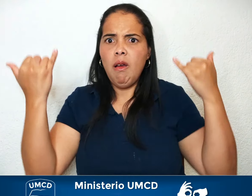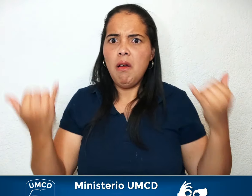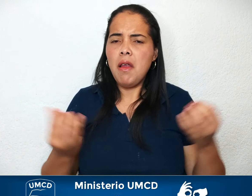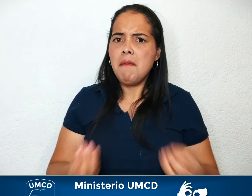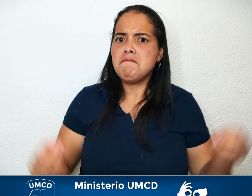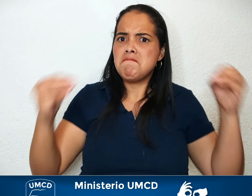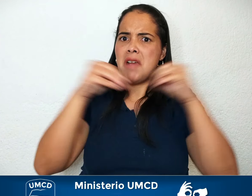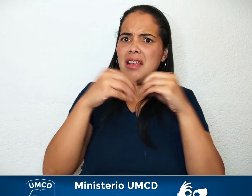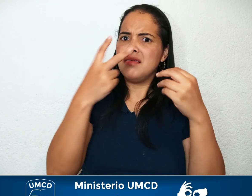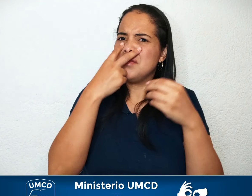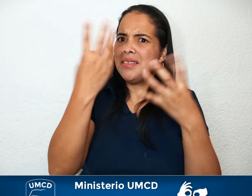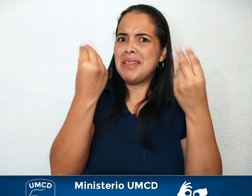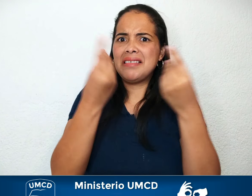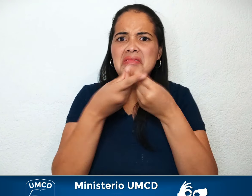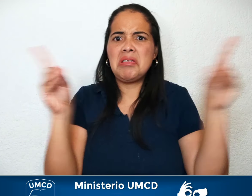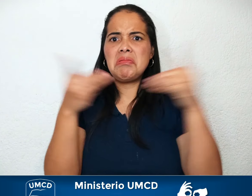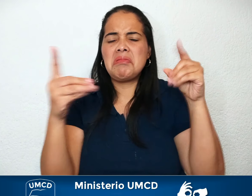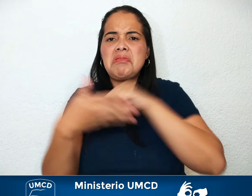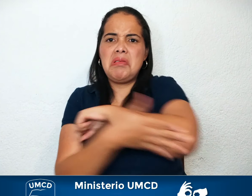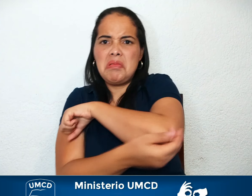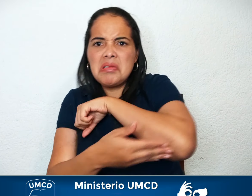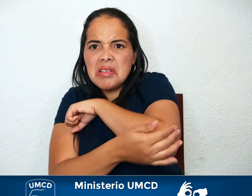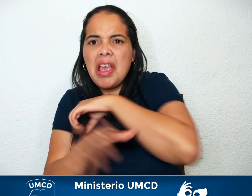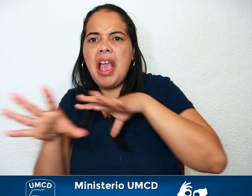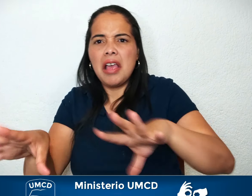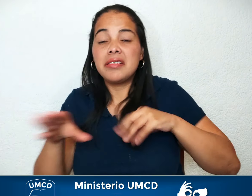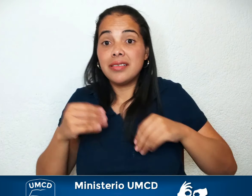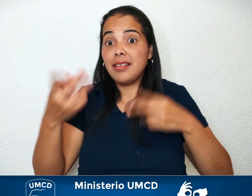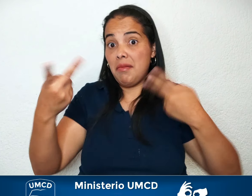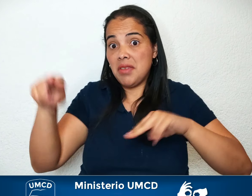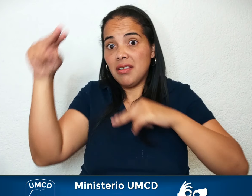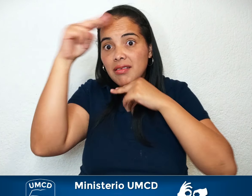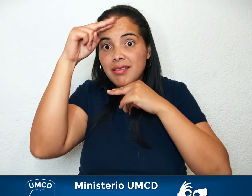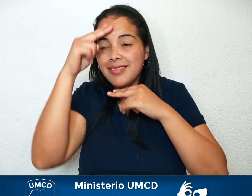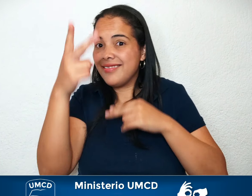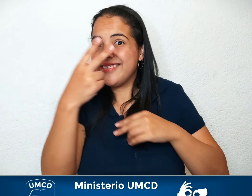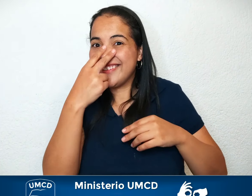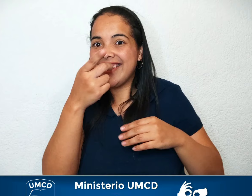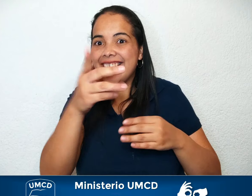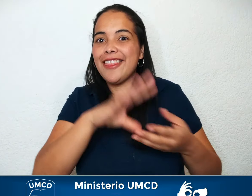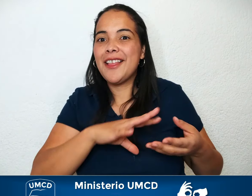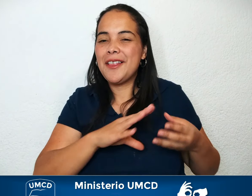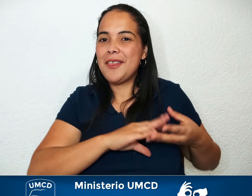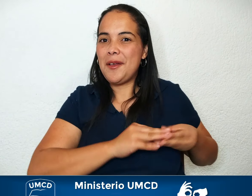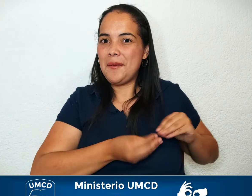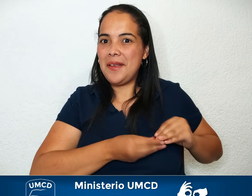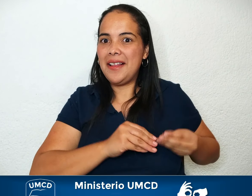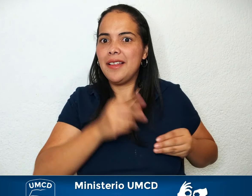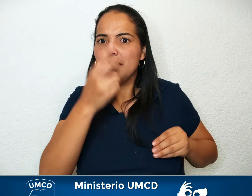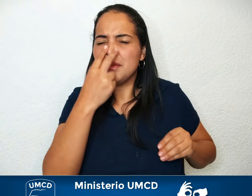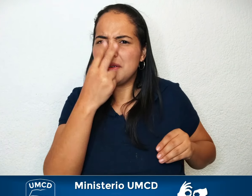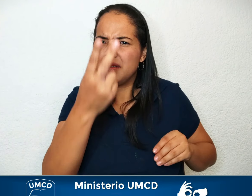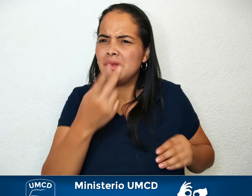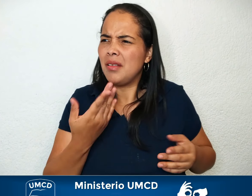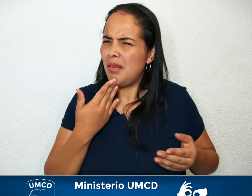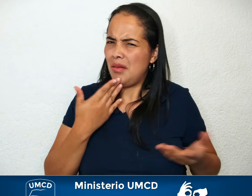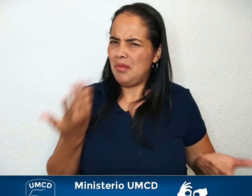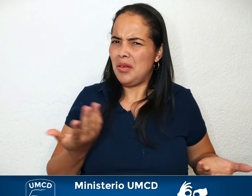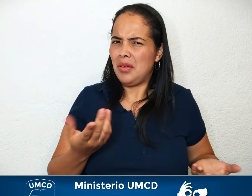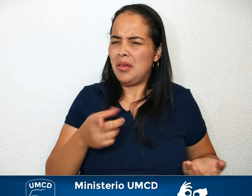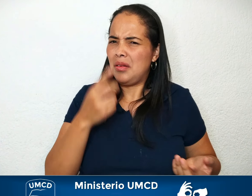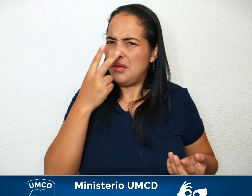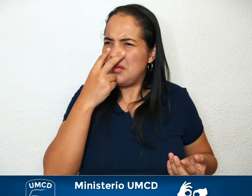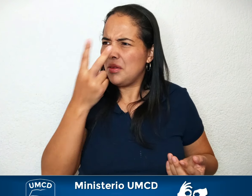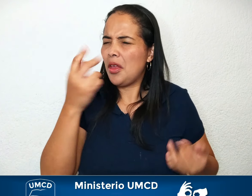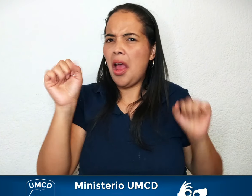adulterio. Ahora se ve eso mucho más abiertamente. En las telenovelas se fomenta que en nombre y en pos del